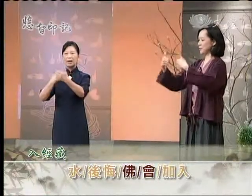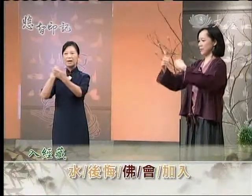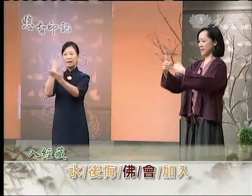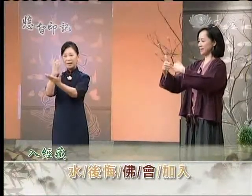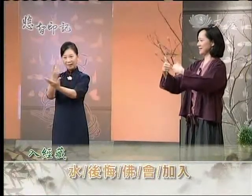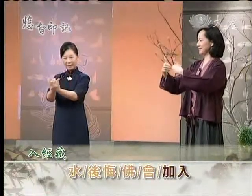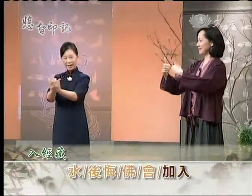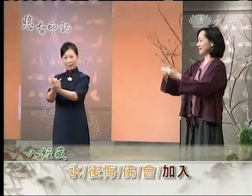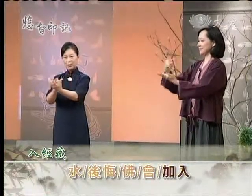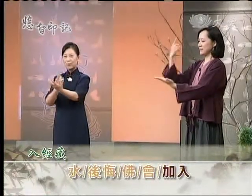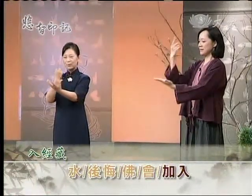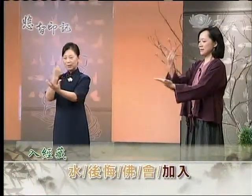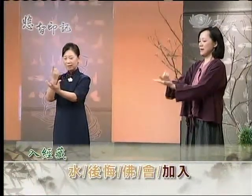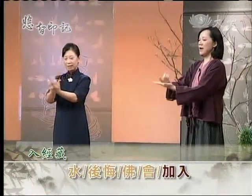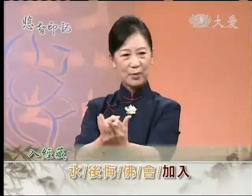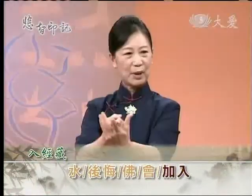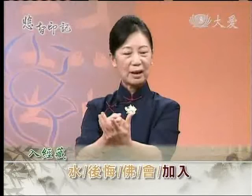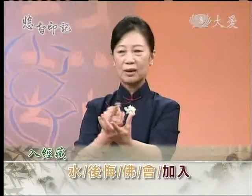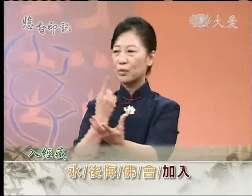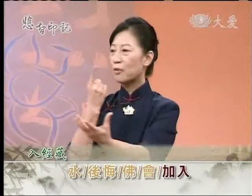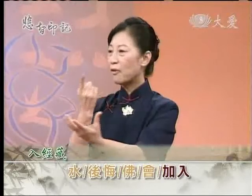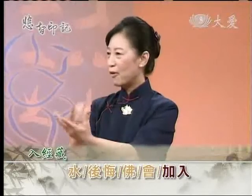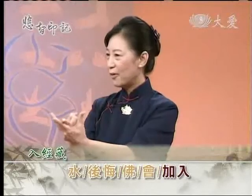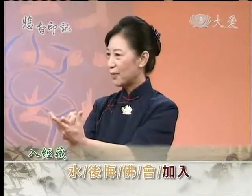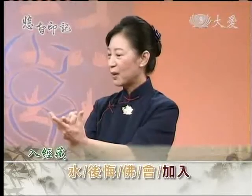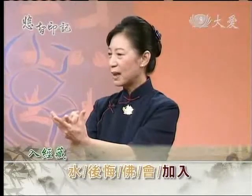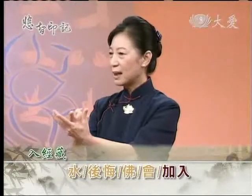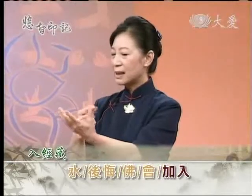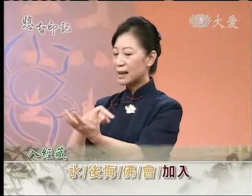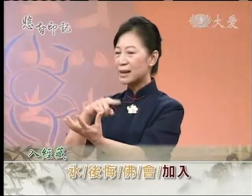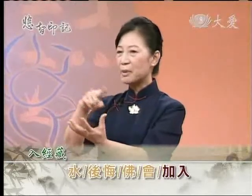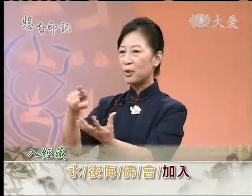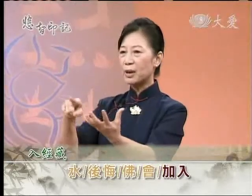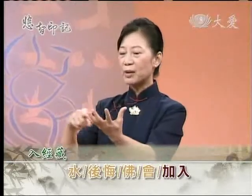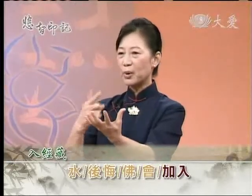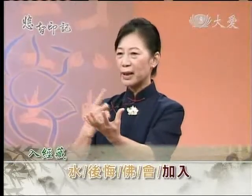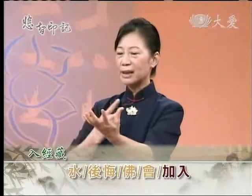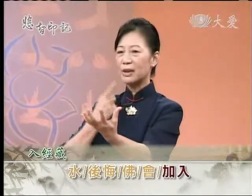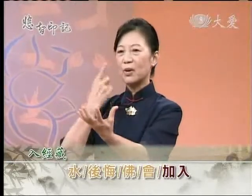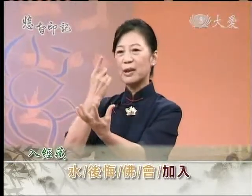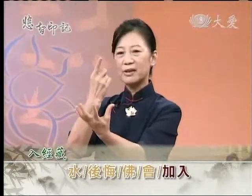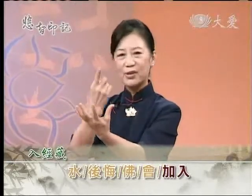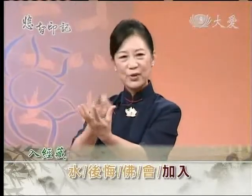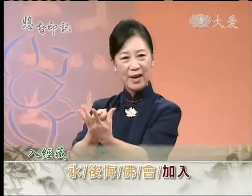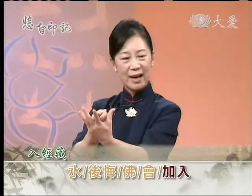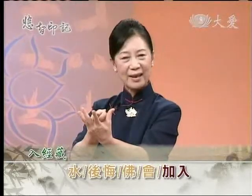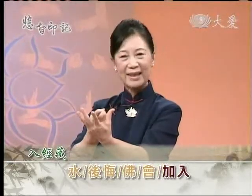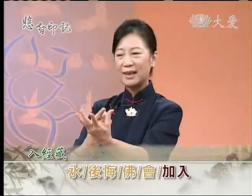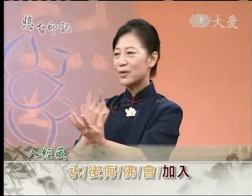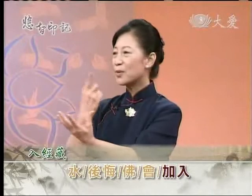会 加入。对，入佛，对， 哦， 整个这么多人，嗯，我一个人有没有进去呀，啊？入